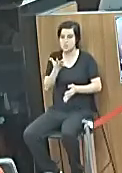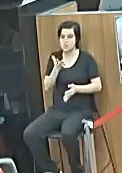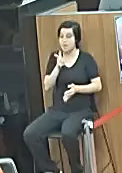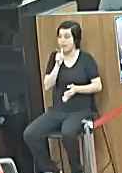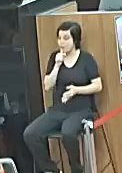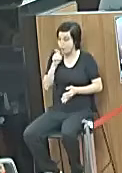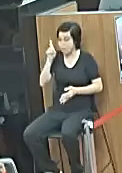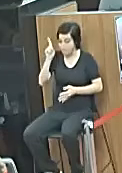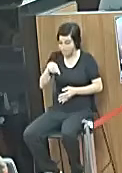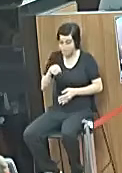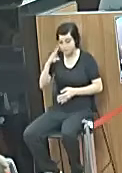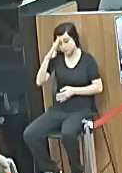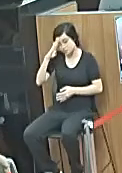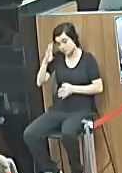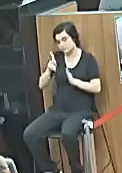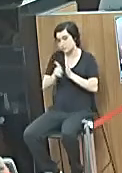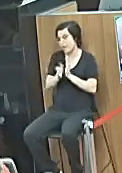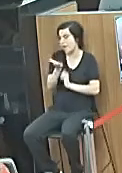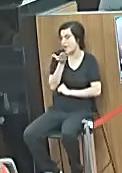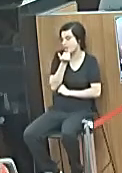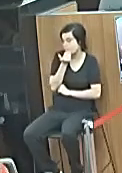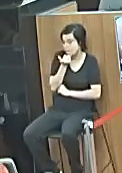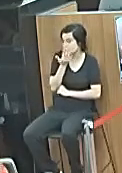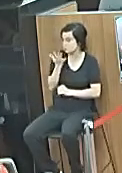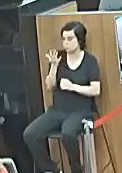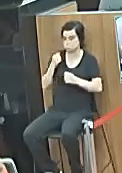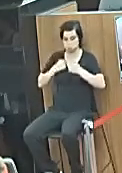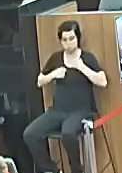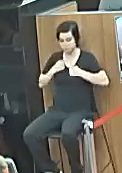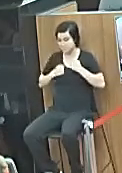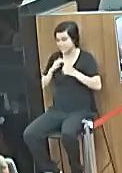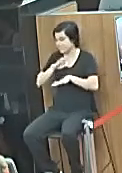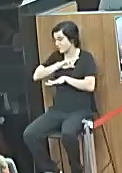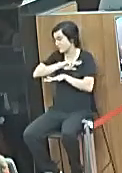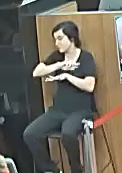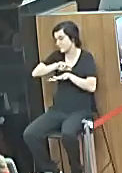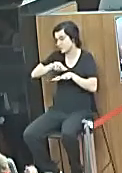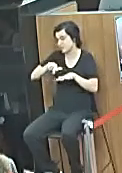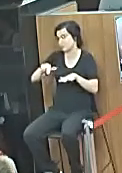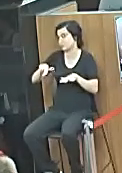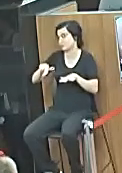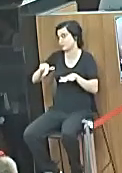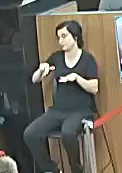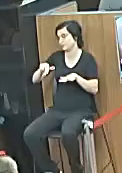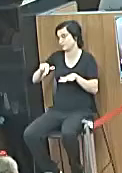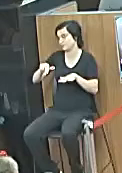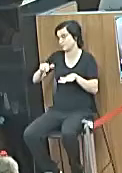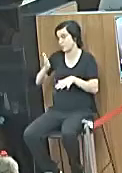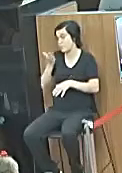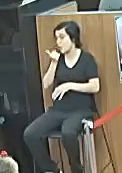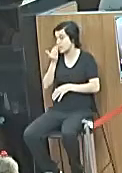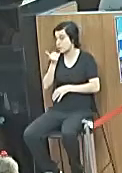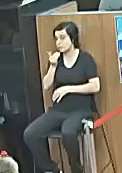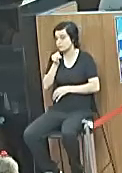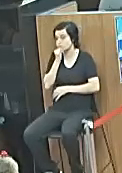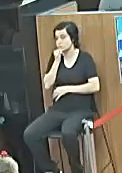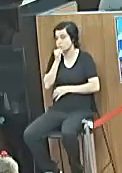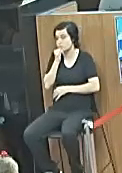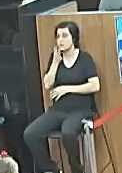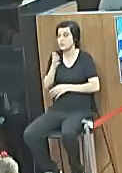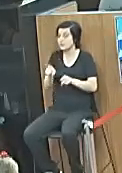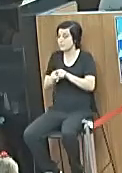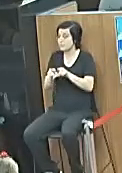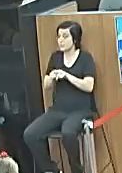água ela ajuda a trazer o alimento que é o alimento da